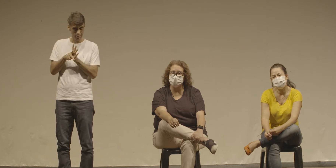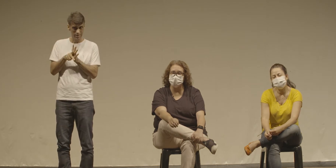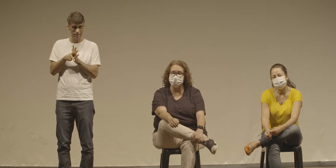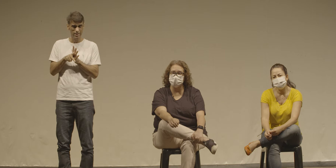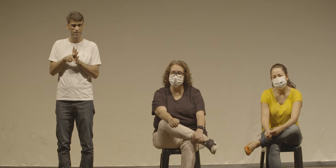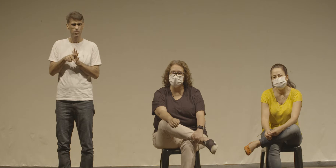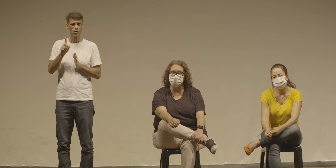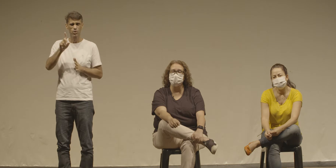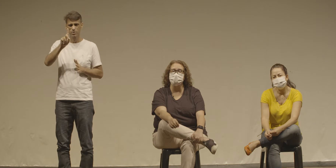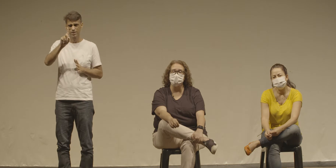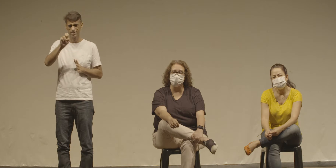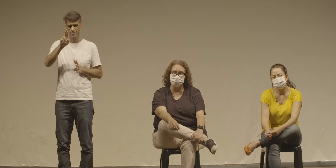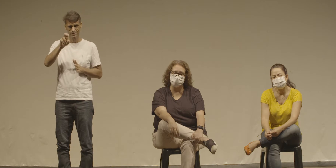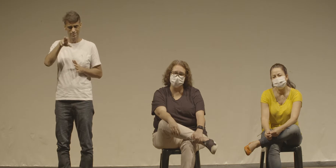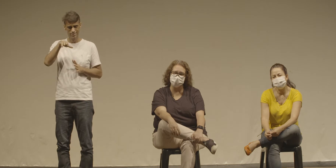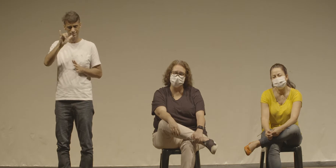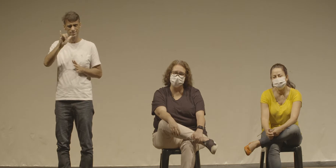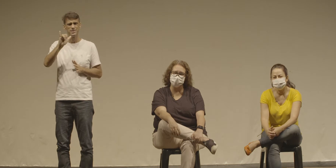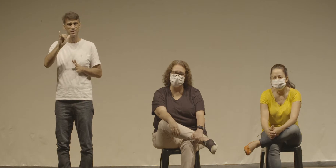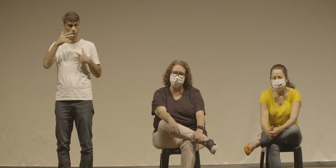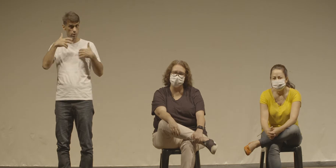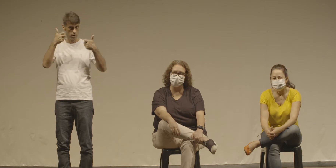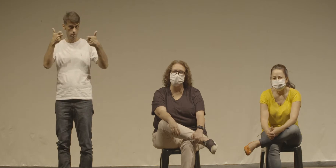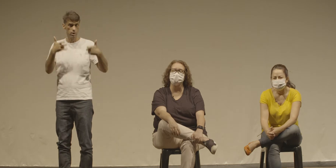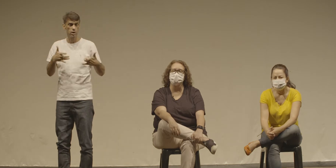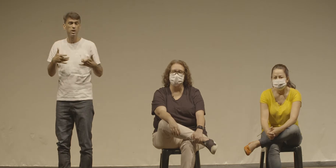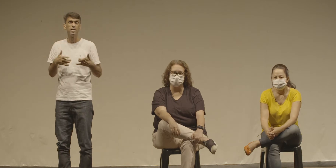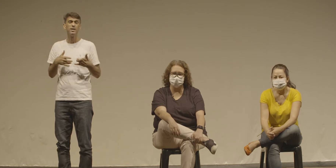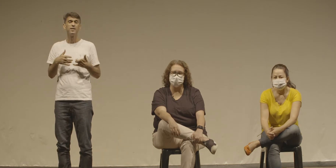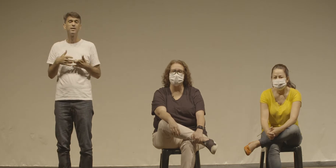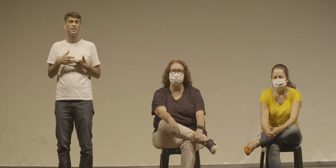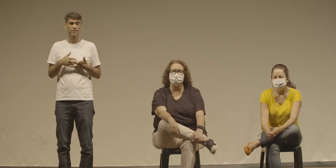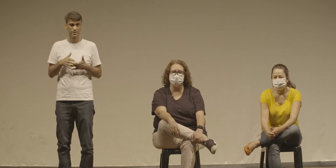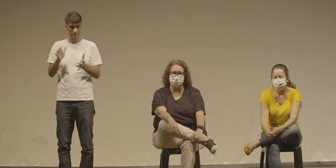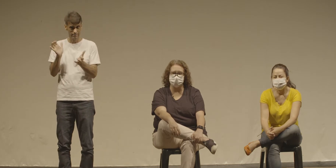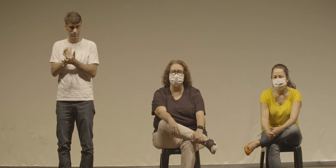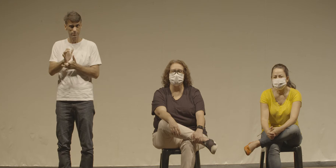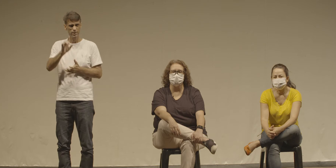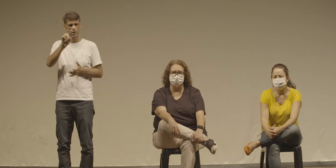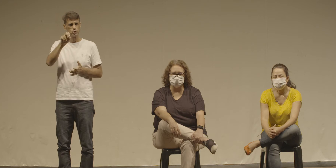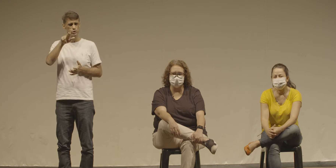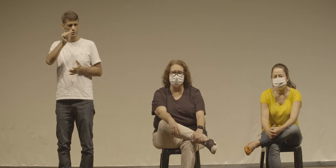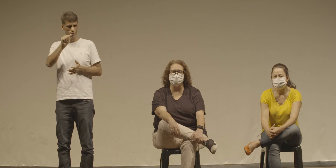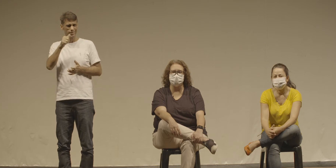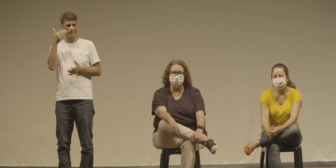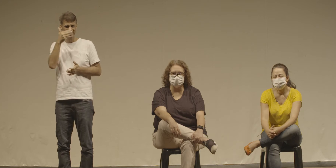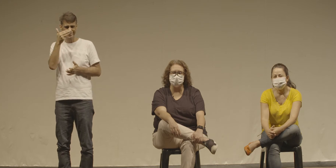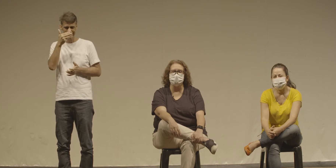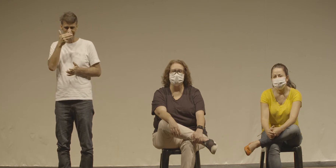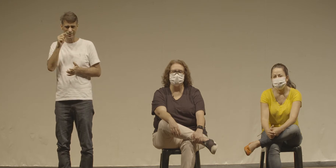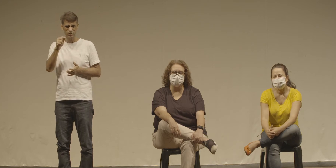como a Dercy falava, ali era o lugar de uma zona baixa do Rio de